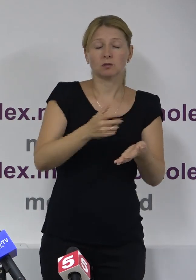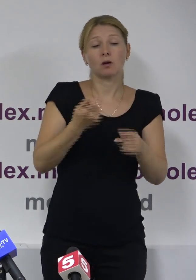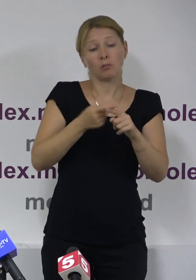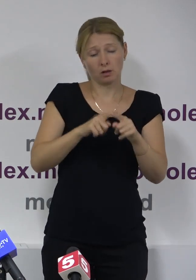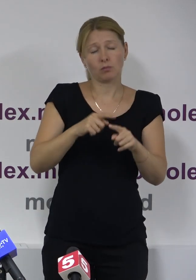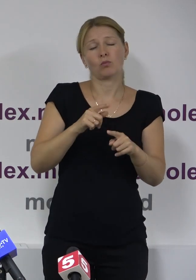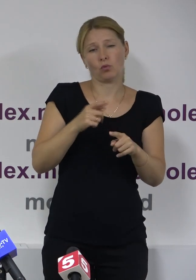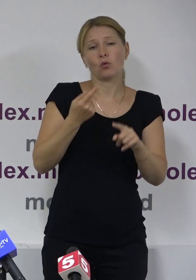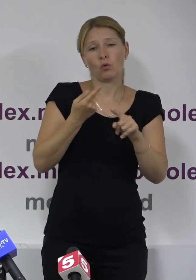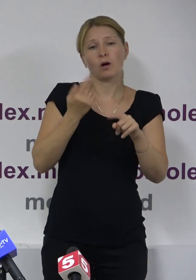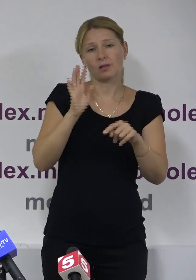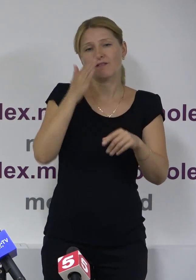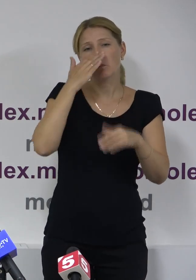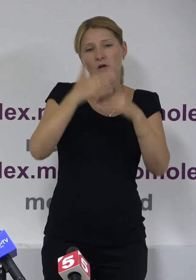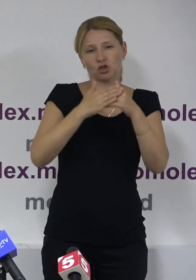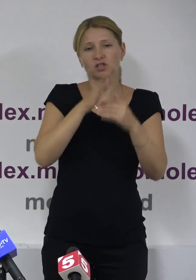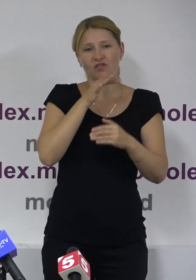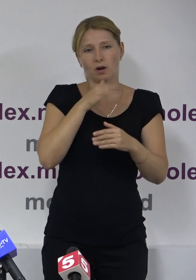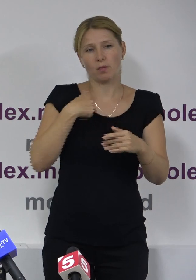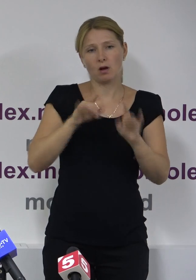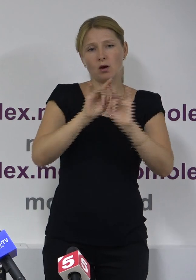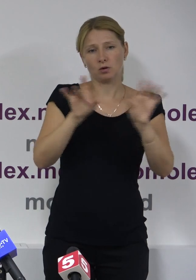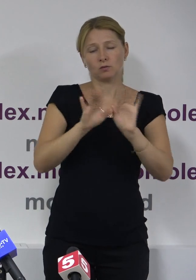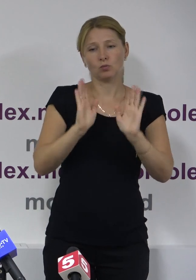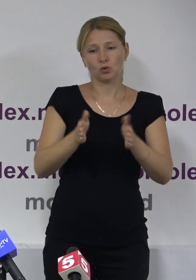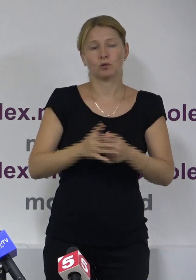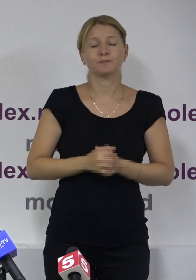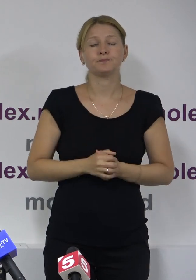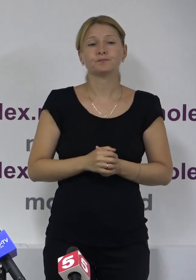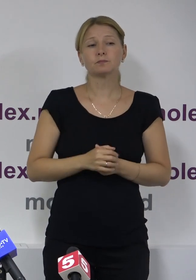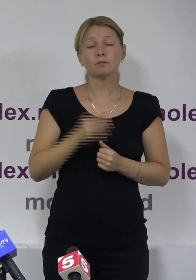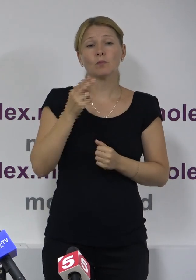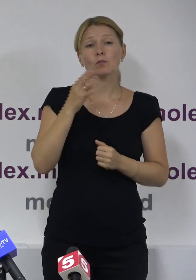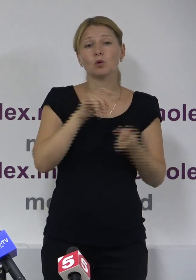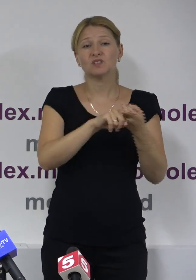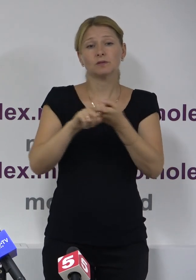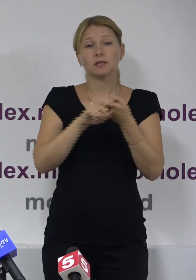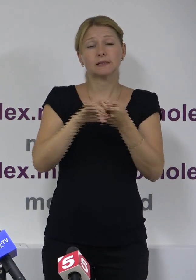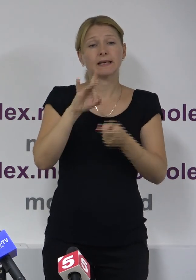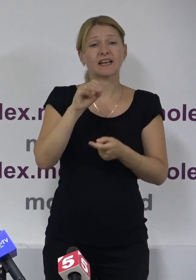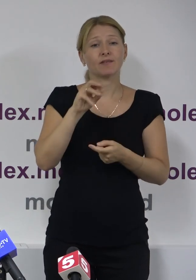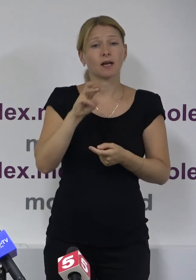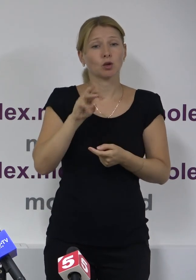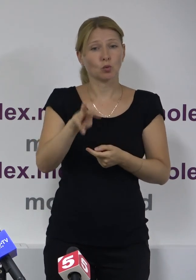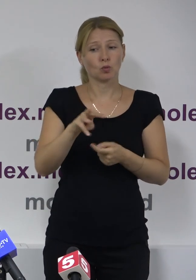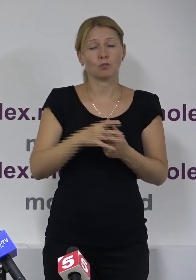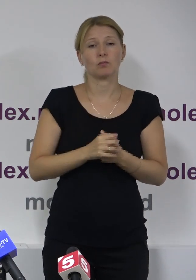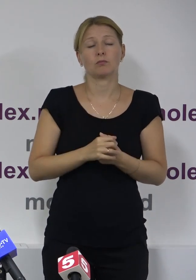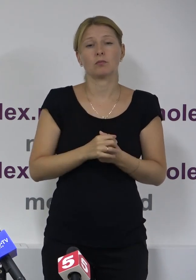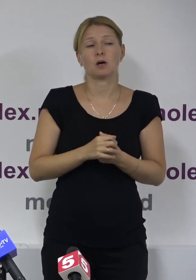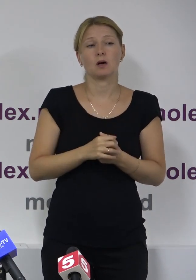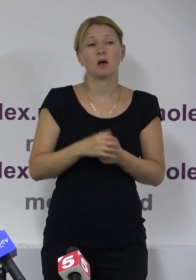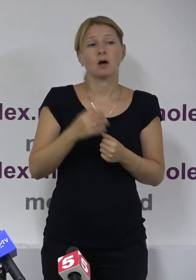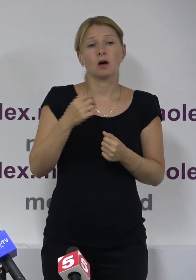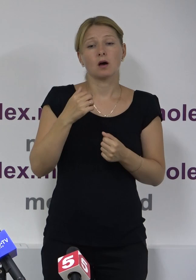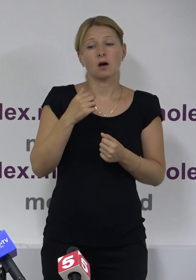mai multe detalii la acest subiect. În ceea ce privește referendumul constituțional, aici la fel am observat, după cum spuneam și